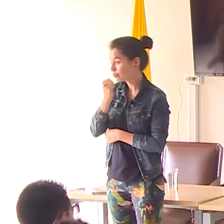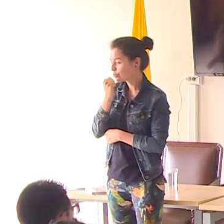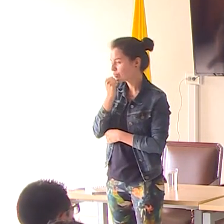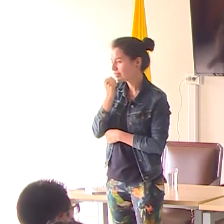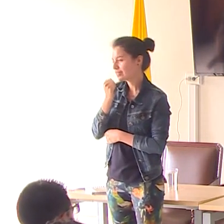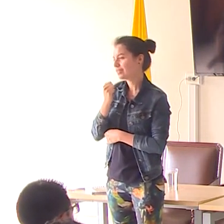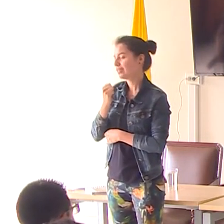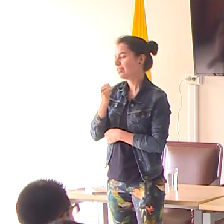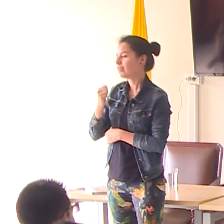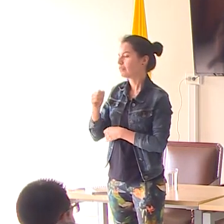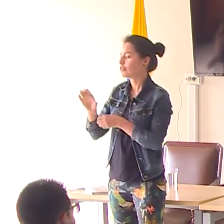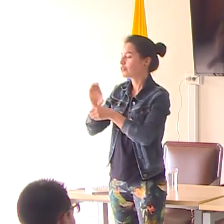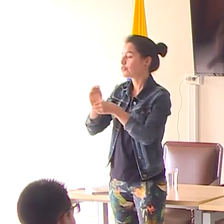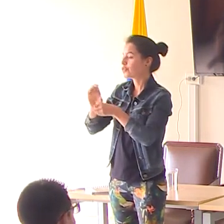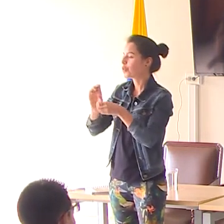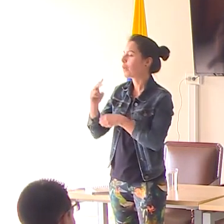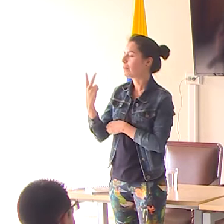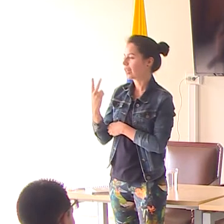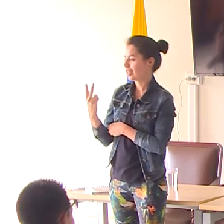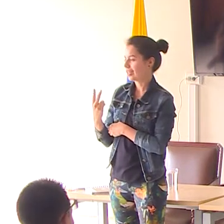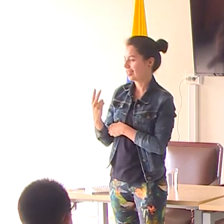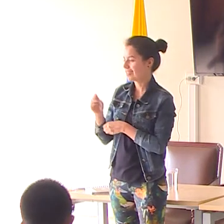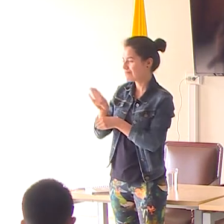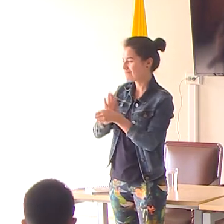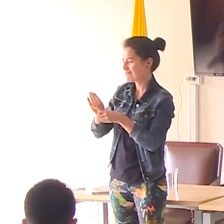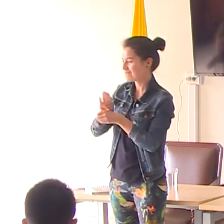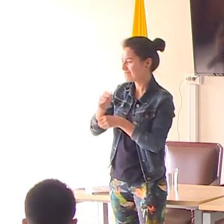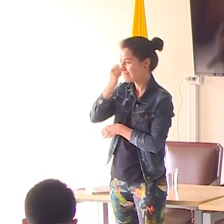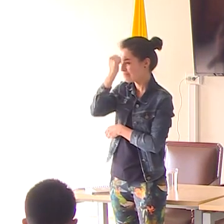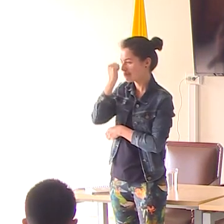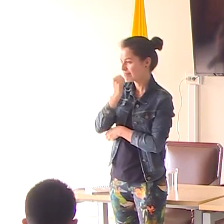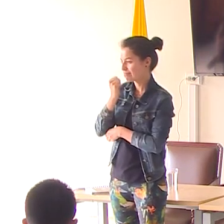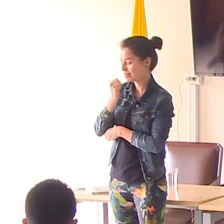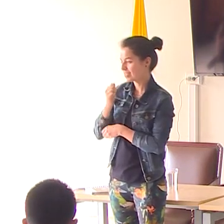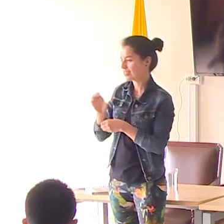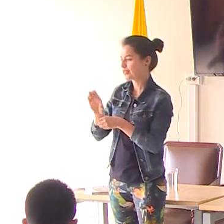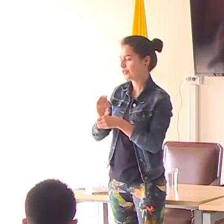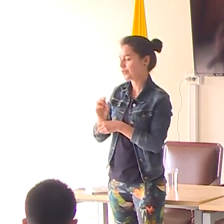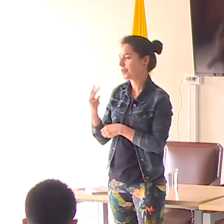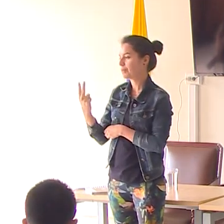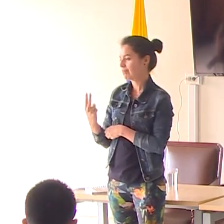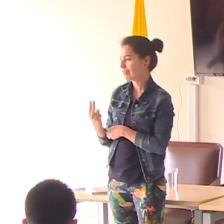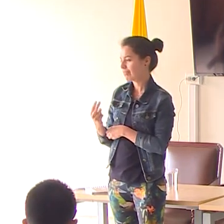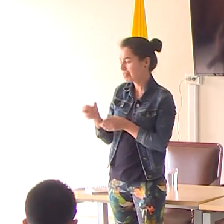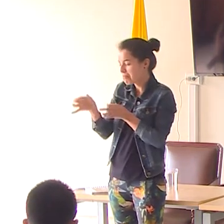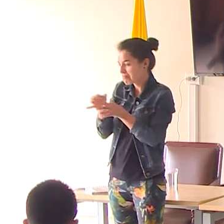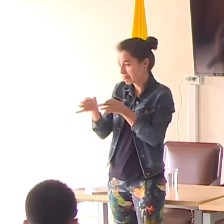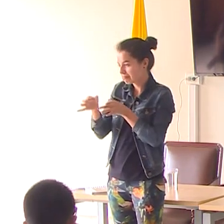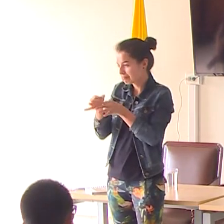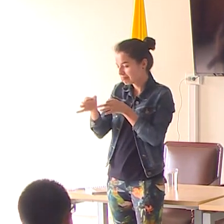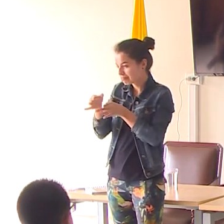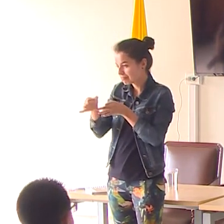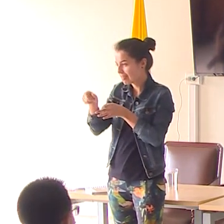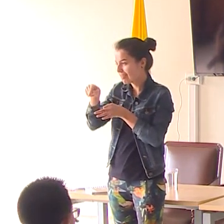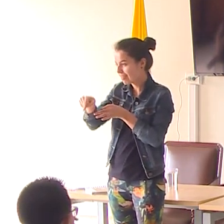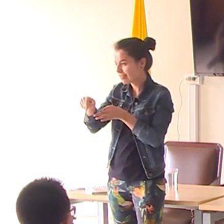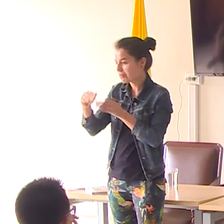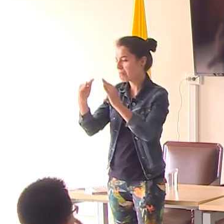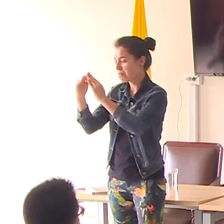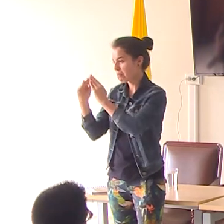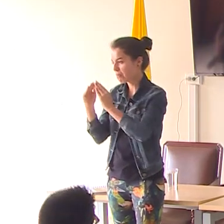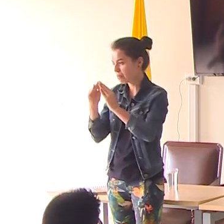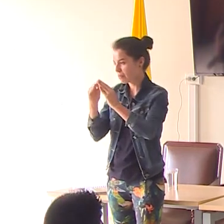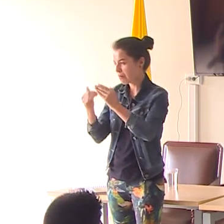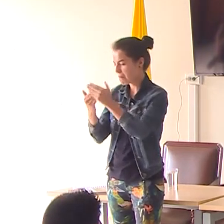verde algo acá sobre la 13 y algunos parches muy pequeños pero que no digamos cuando uno compara la